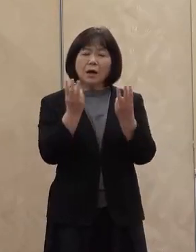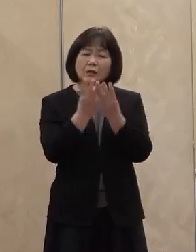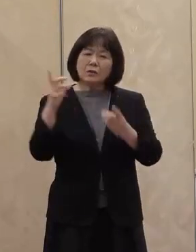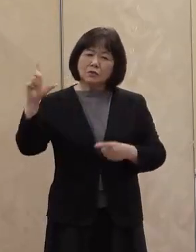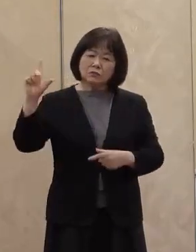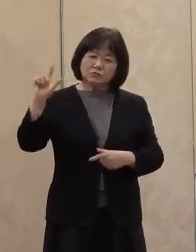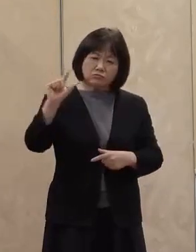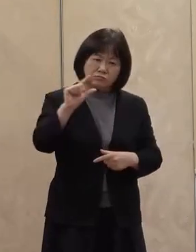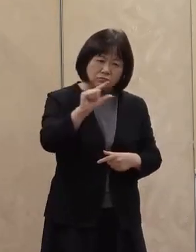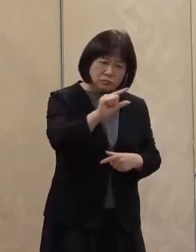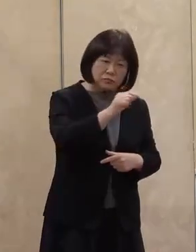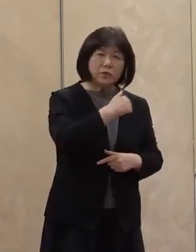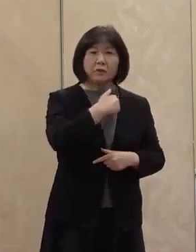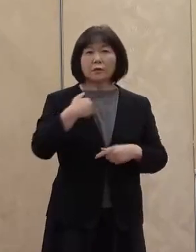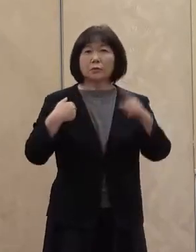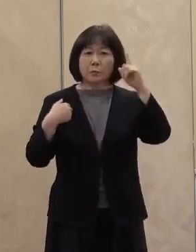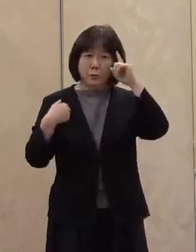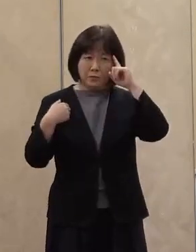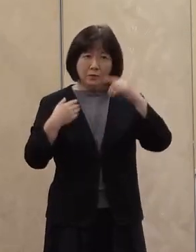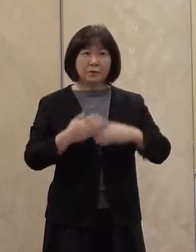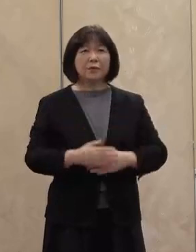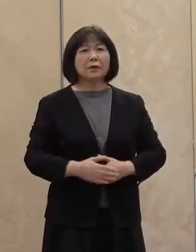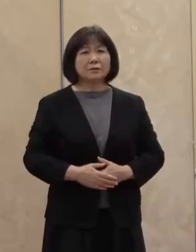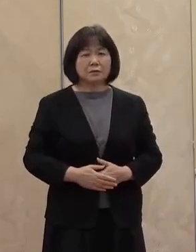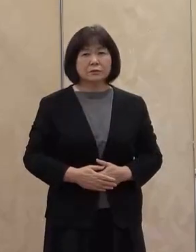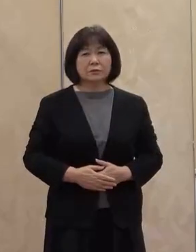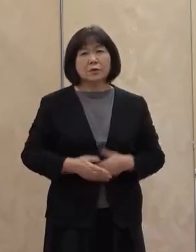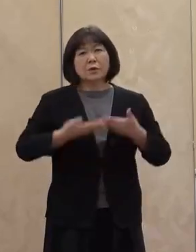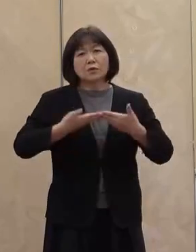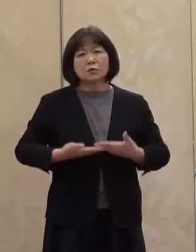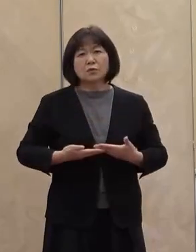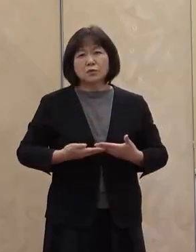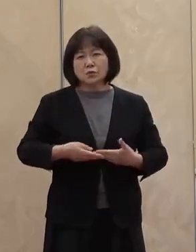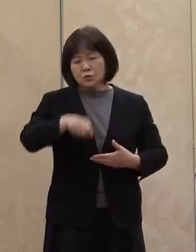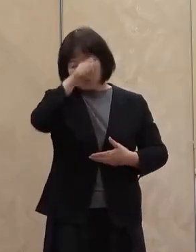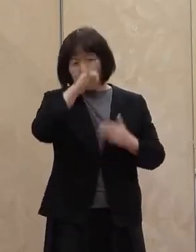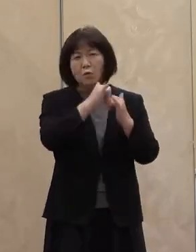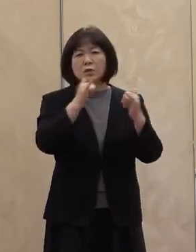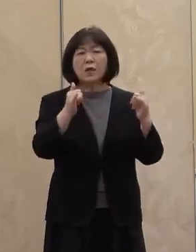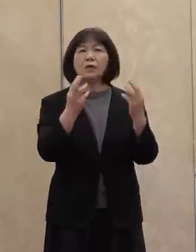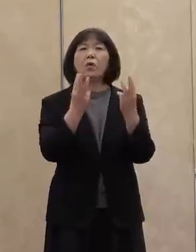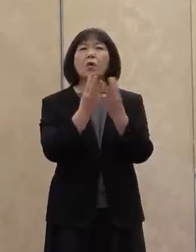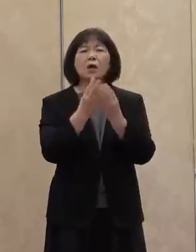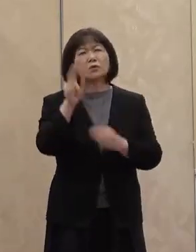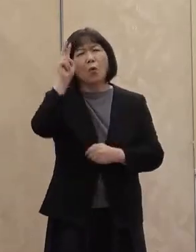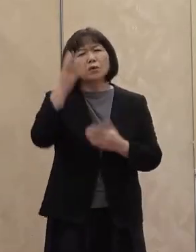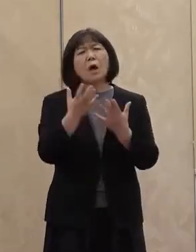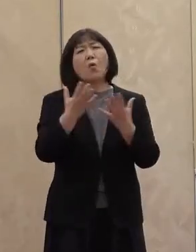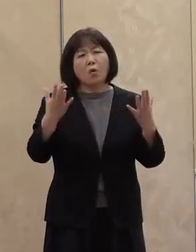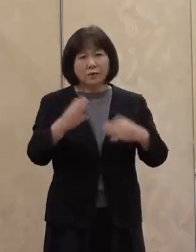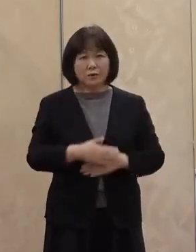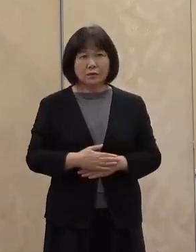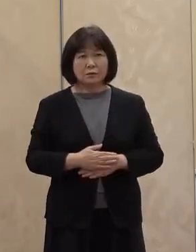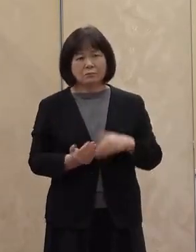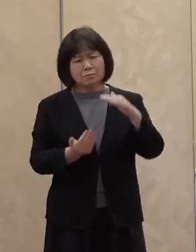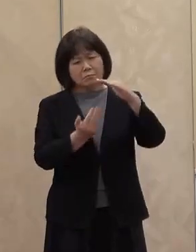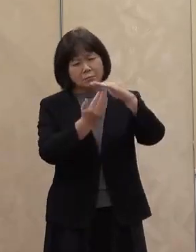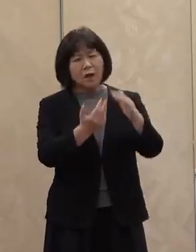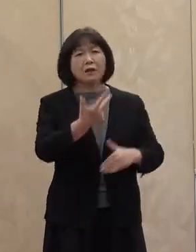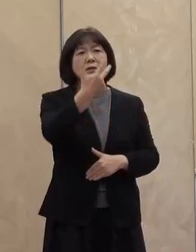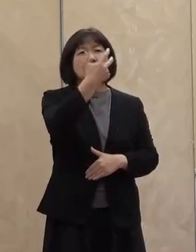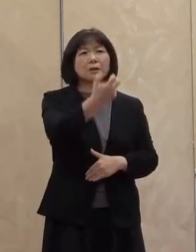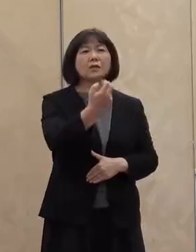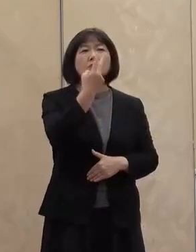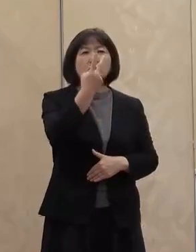抑えつつあるのかなというふうに思っています。また重症者も大阪多いというご指摘もありました。一時72名の重